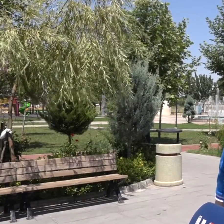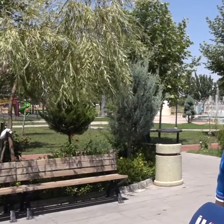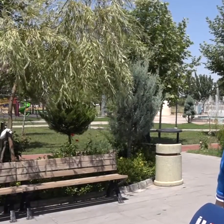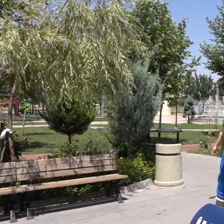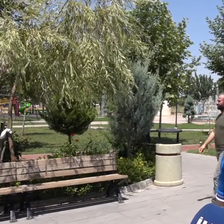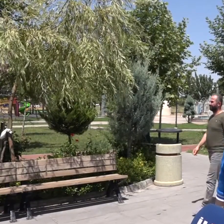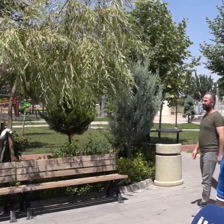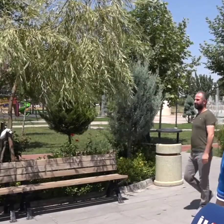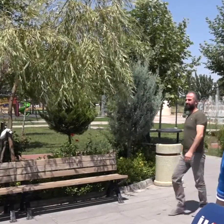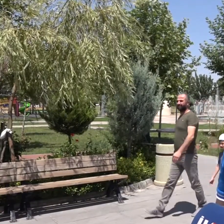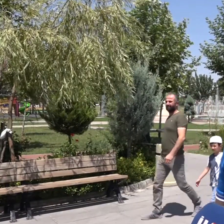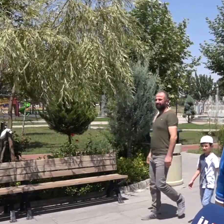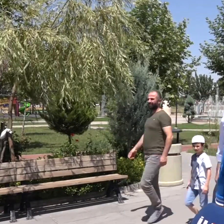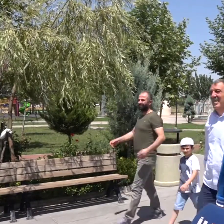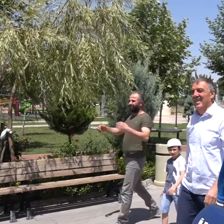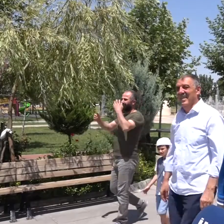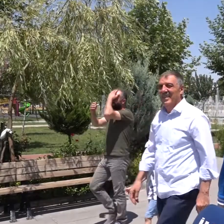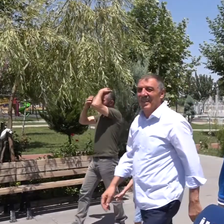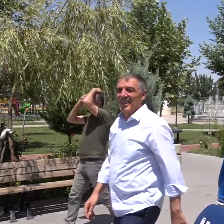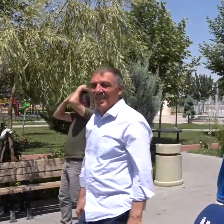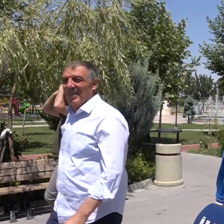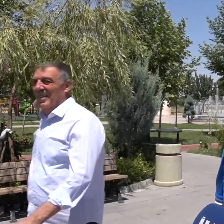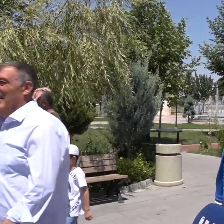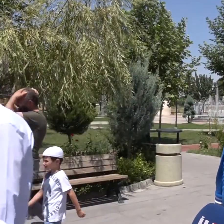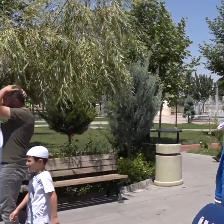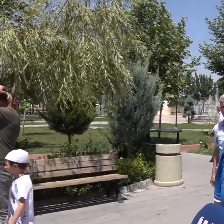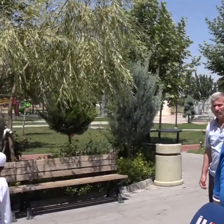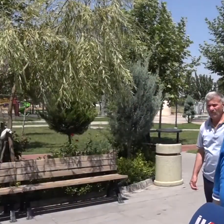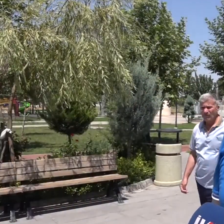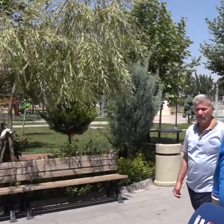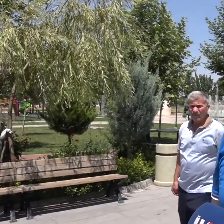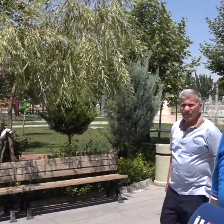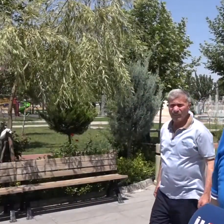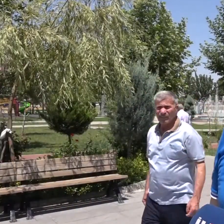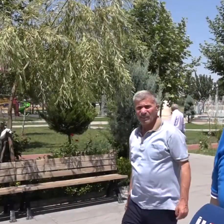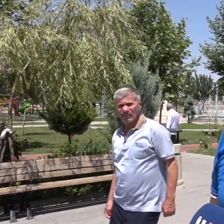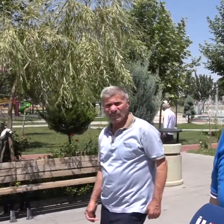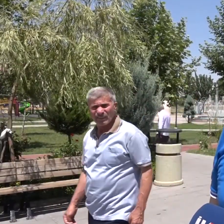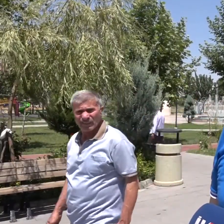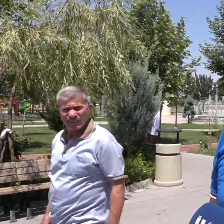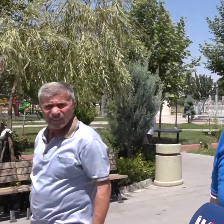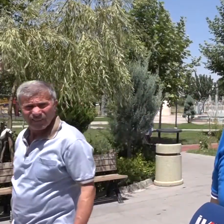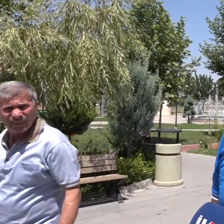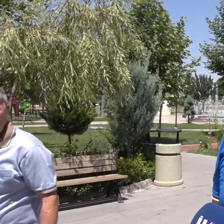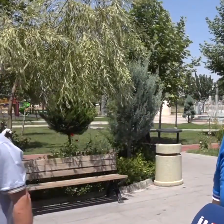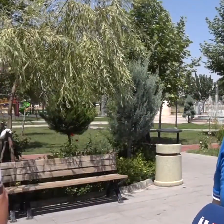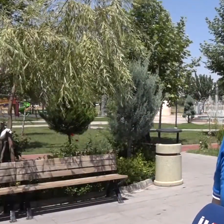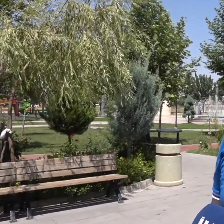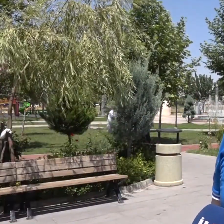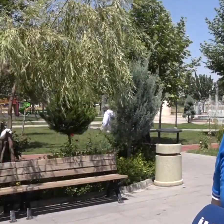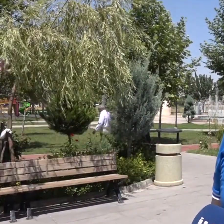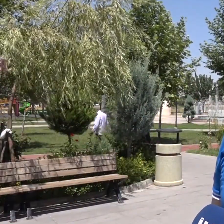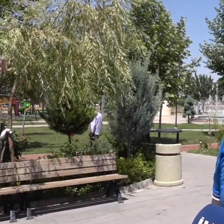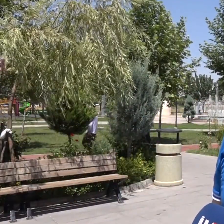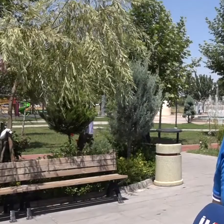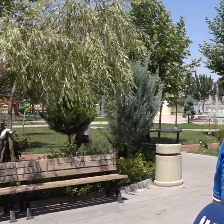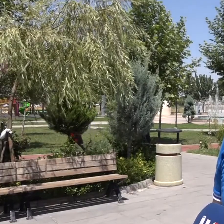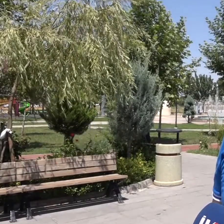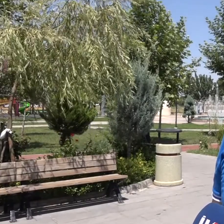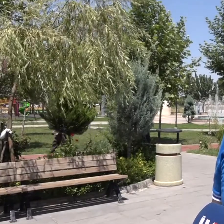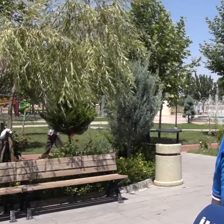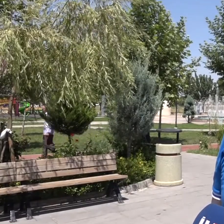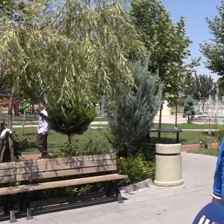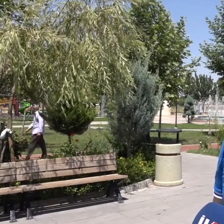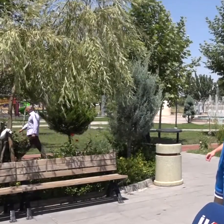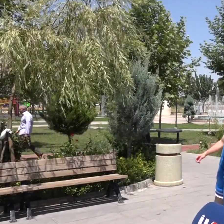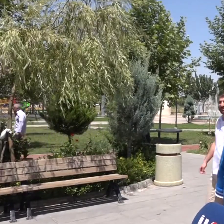ne söyleneceğini bilmeleri en büyük haklarıdır. Bu konuda da tebrik ediyorum onları, imamlarımızı ve emeği geçenlere teşekkür